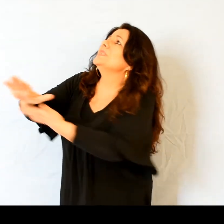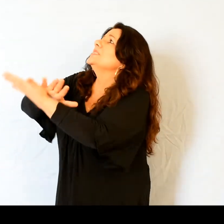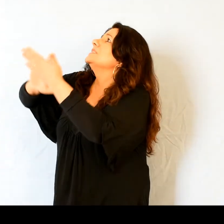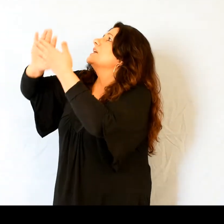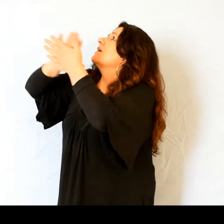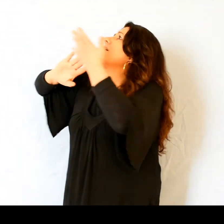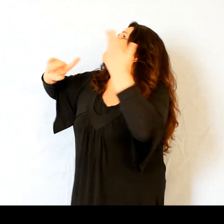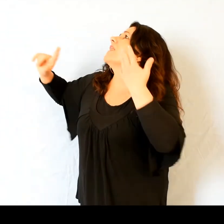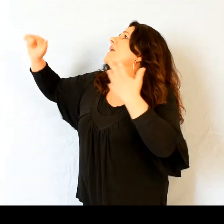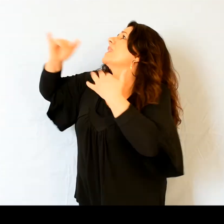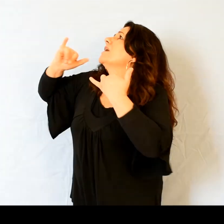efface mon péché.